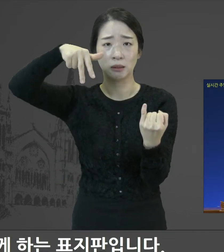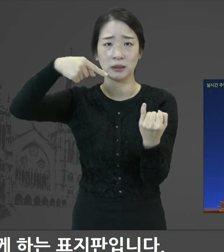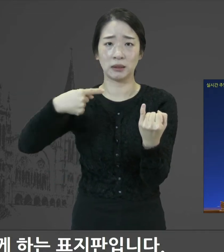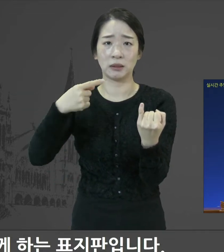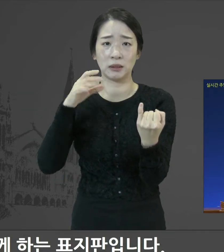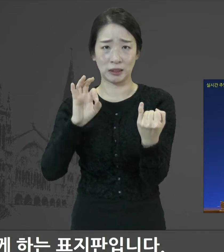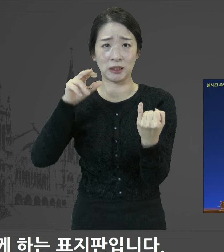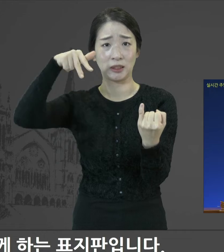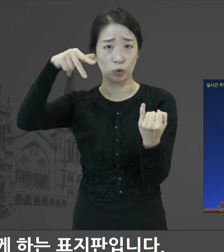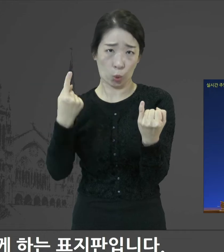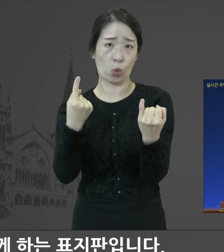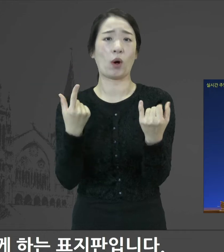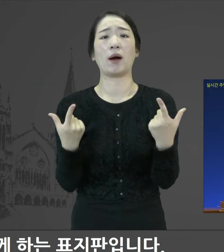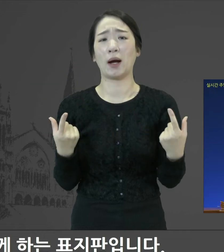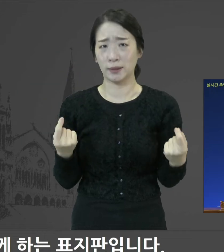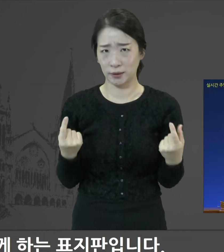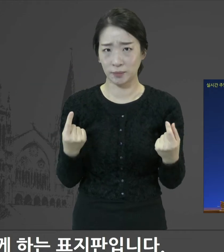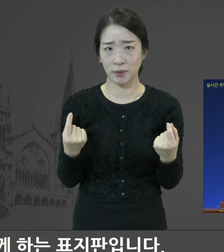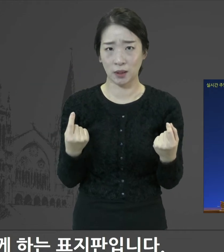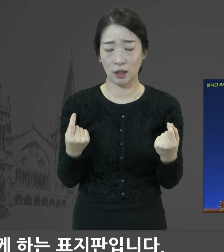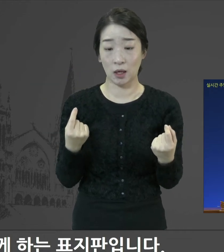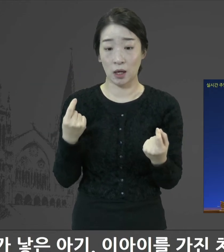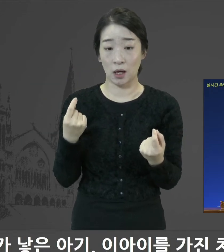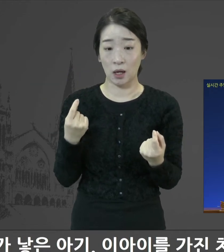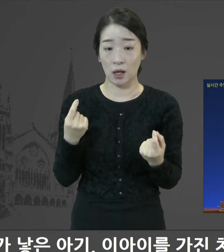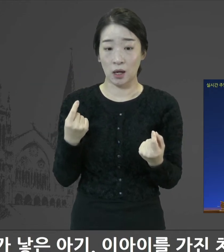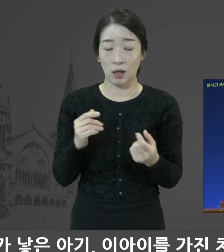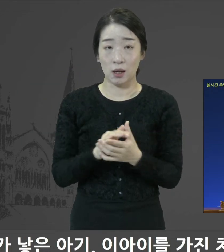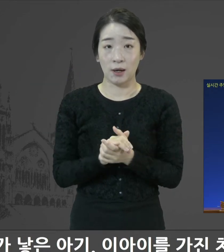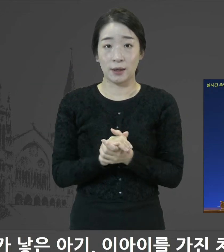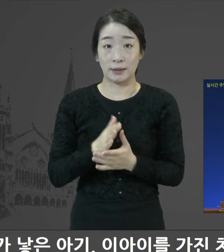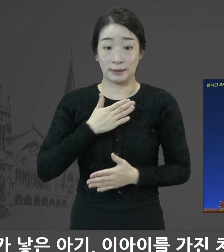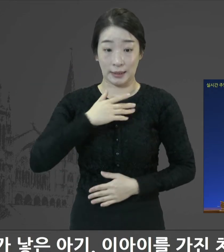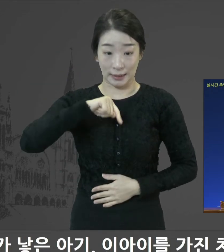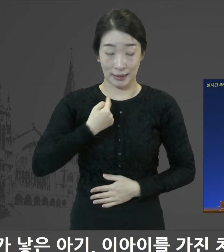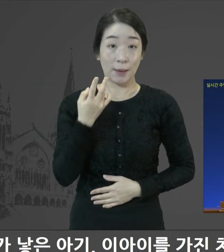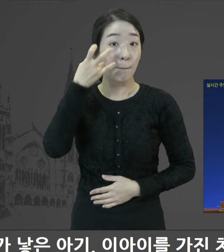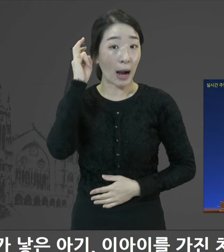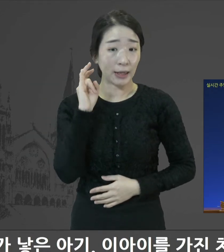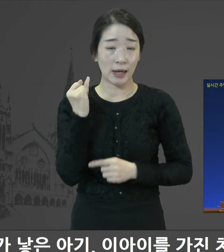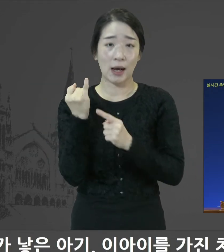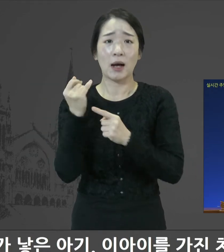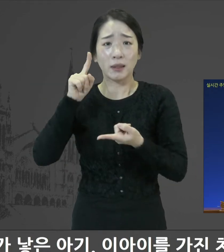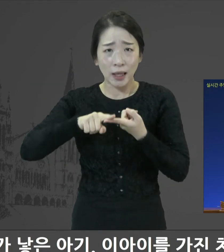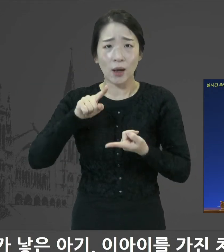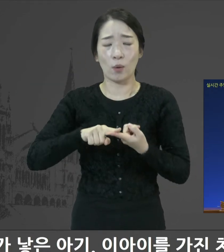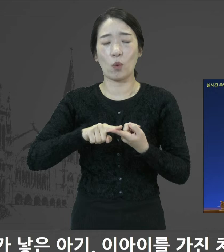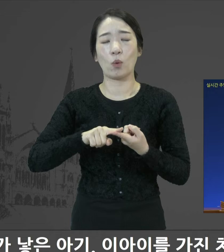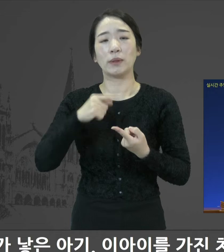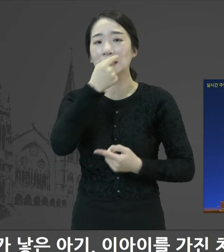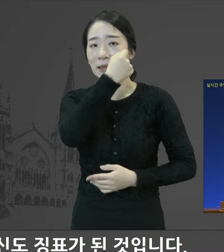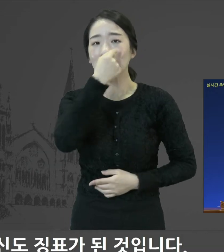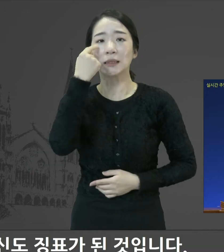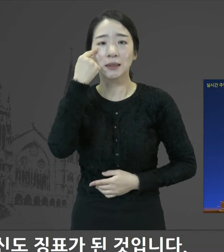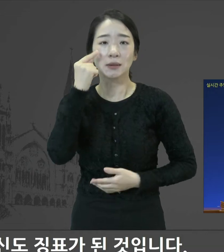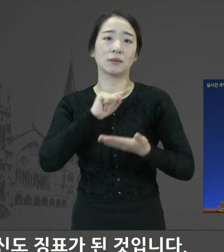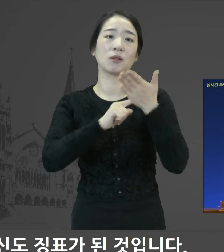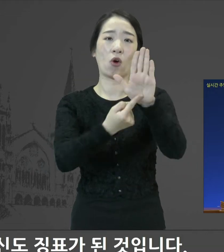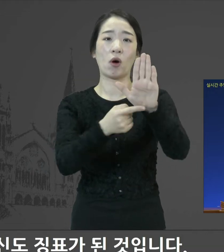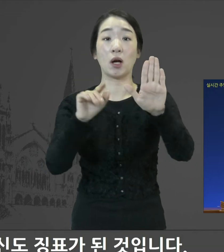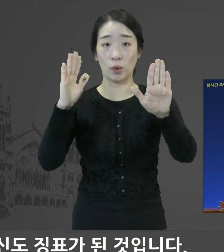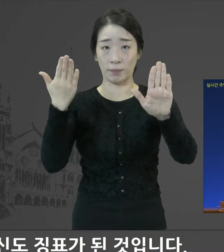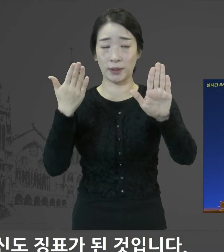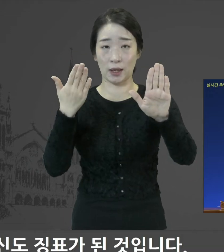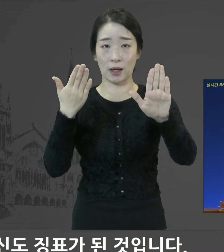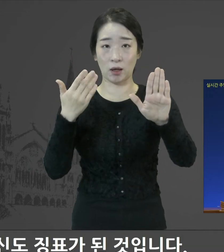마리아가 예수님이 하실 일의 징조가 된 거죠. 자기 자신도 징표가 된 겁니다. 예수님을 함께하고